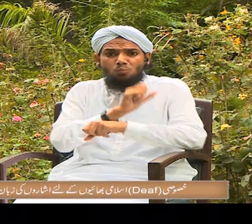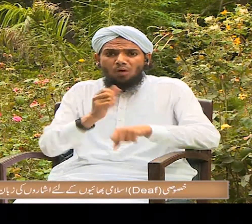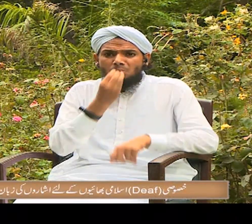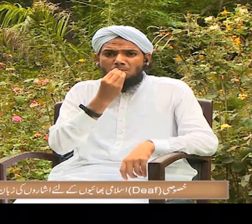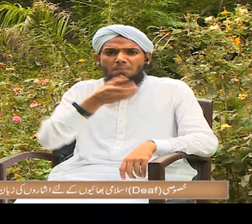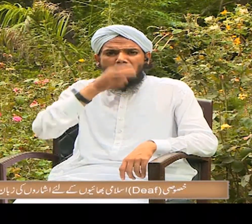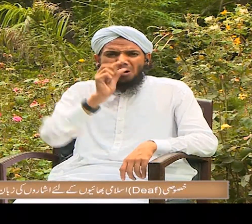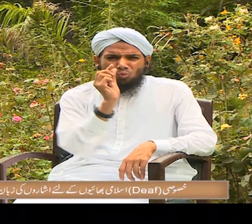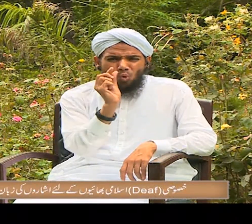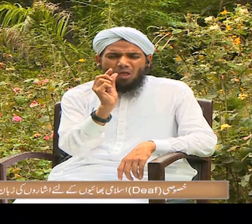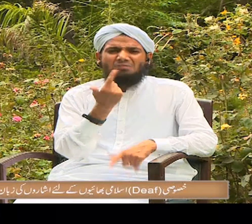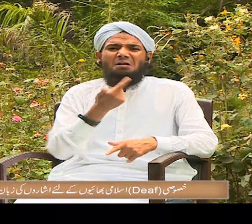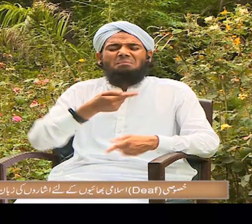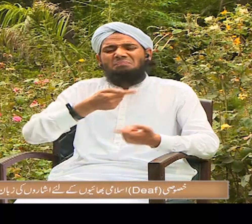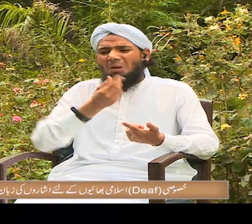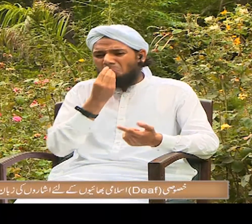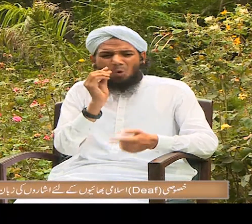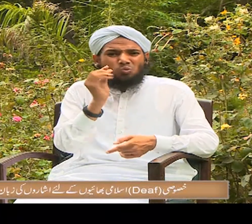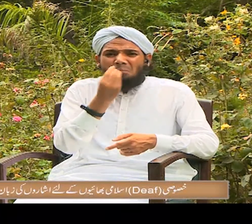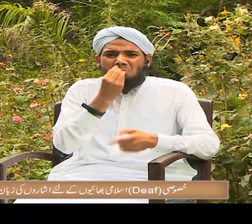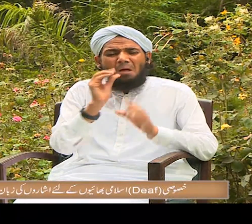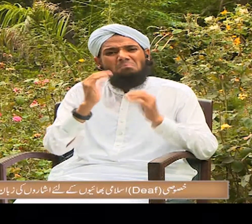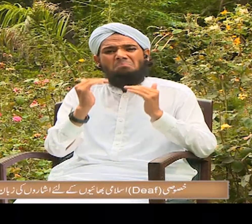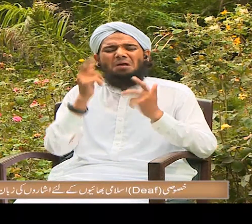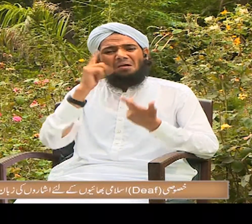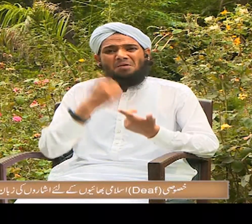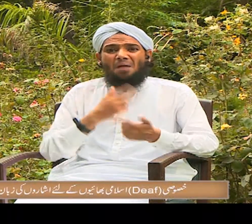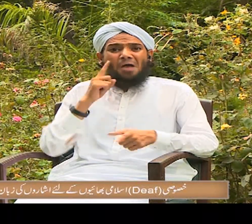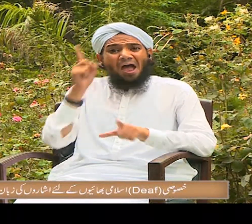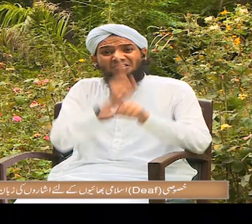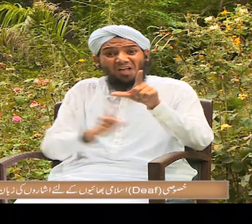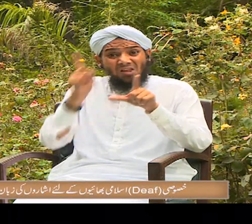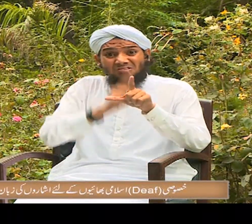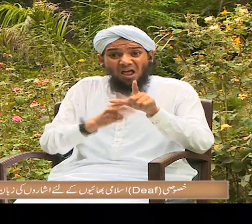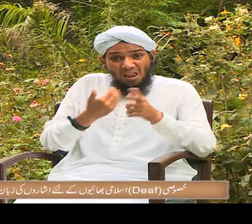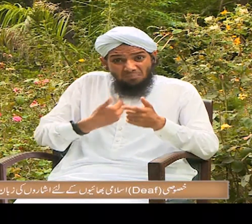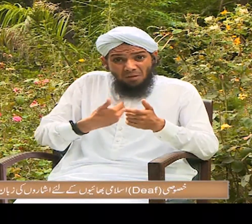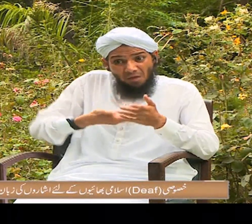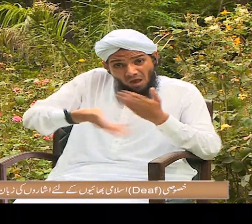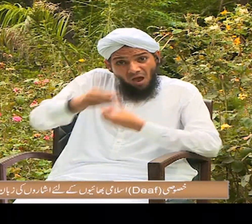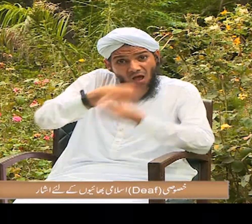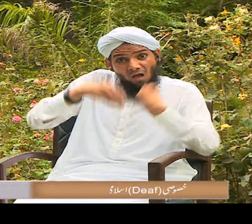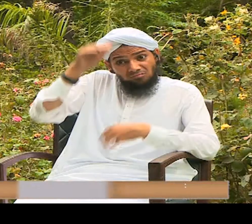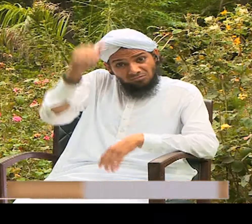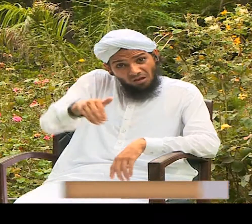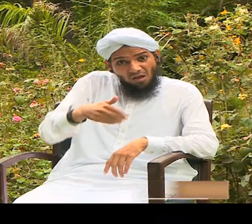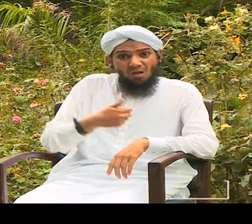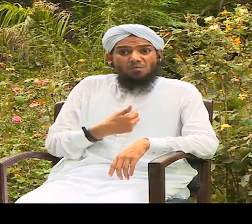وقت تھوڑا سا پانی اور کوئی معمولی سی چیز کھا لیتا ہوں۔ میں ہر سال حج کرنے آتا ہوں اور ہر سال